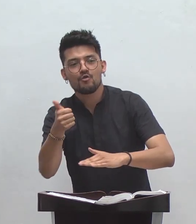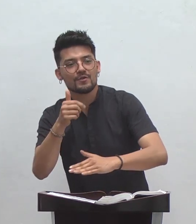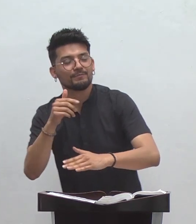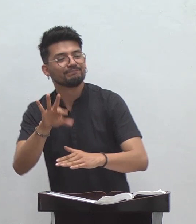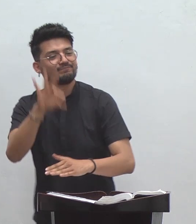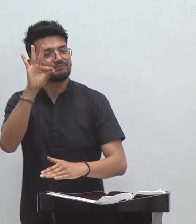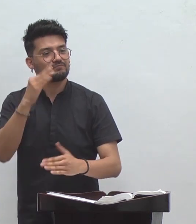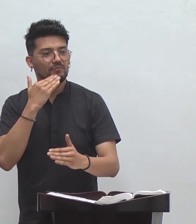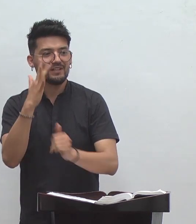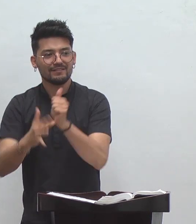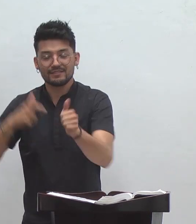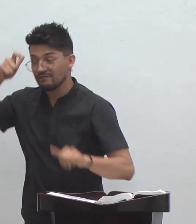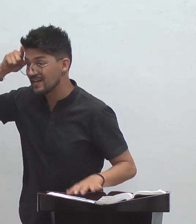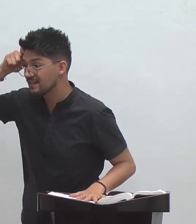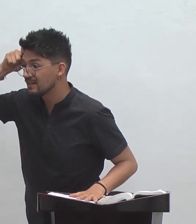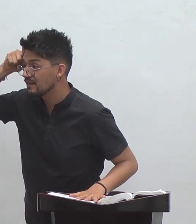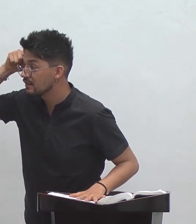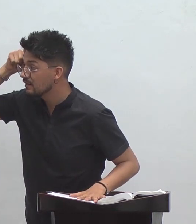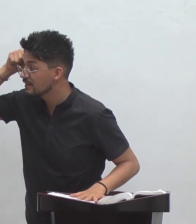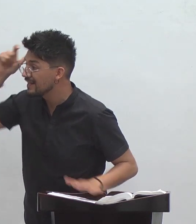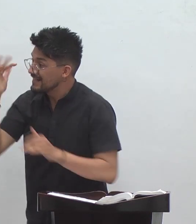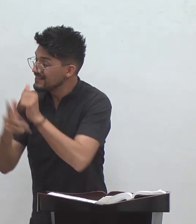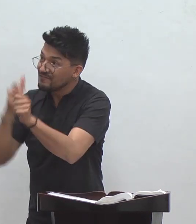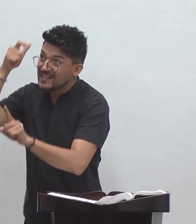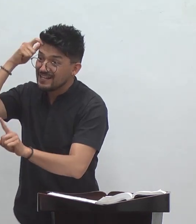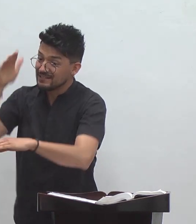Dios también llama a otro personaje de la Biblia y es al rey David,